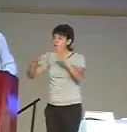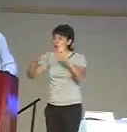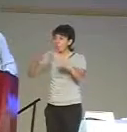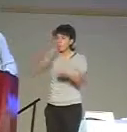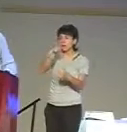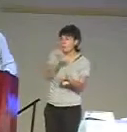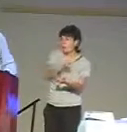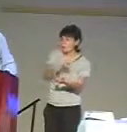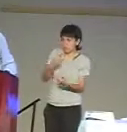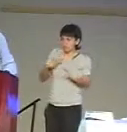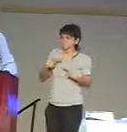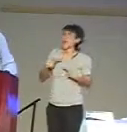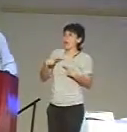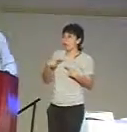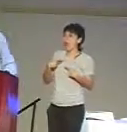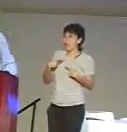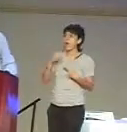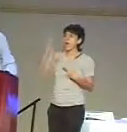alarma.